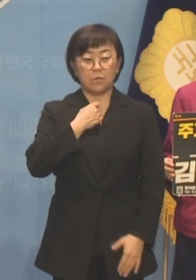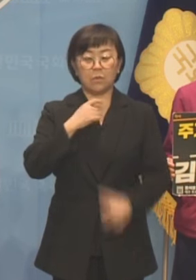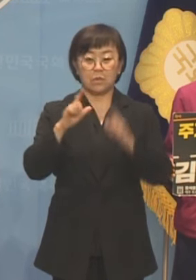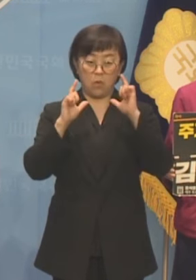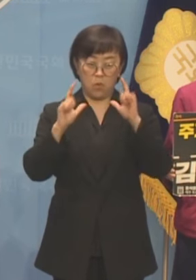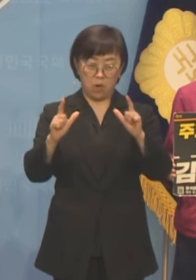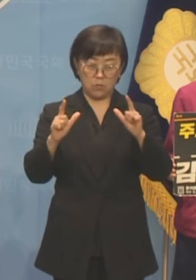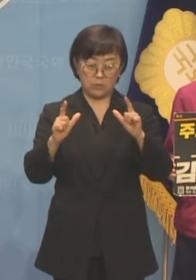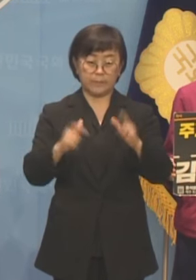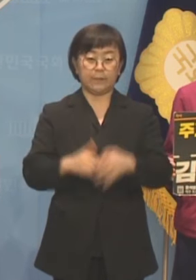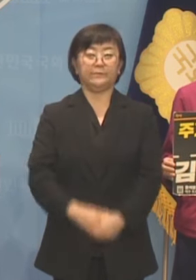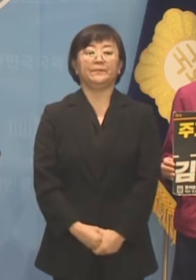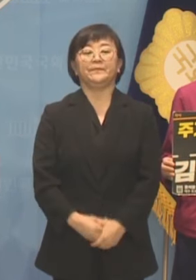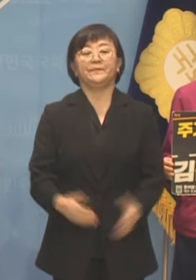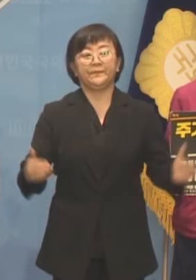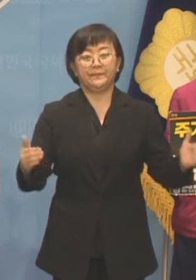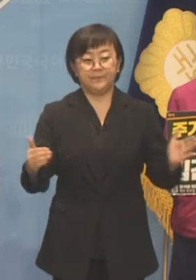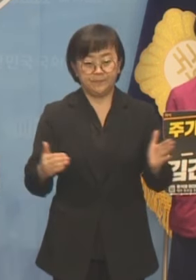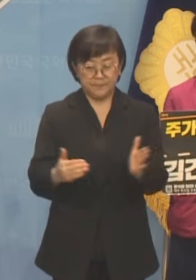경고하고 충원합니다